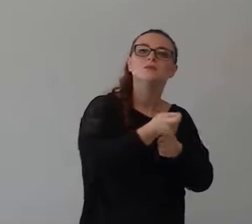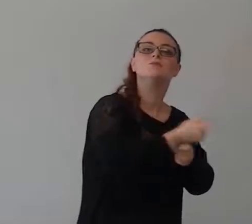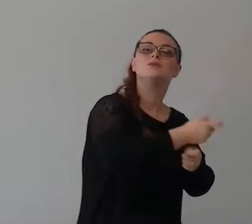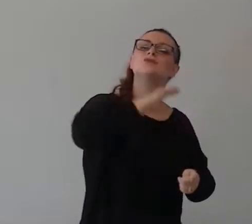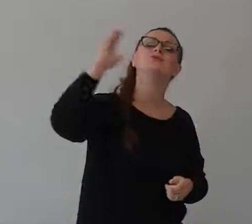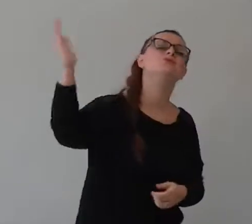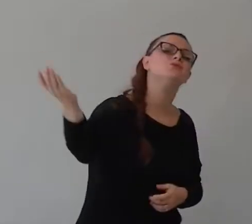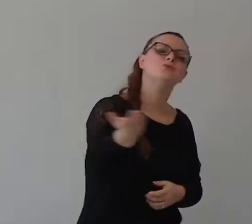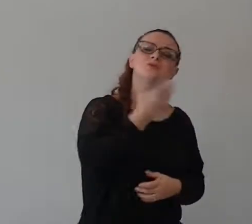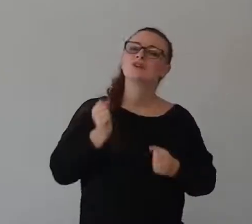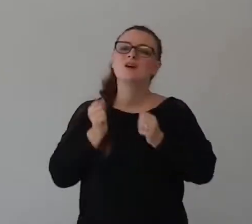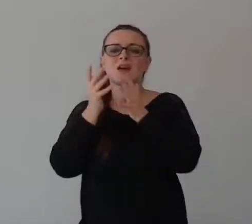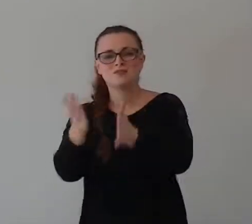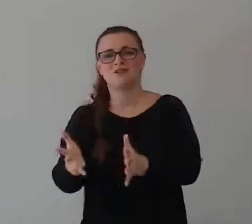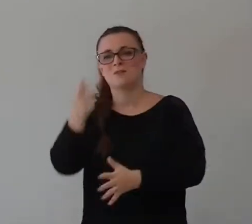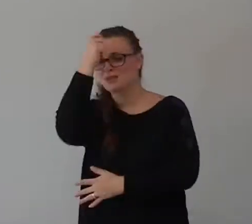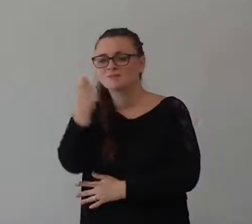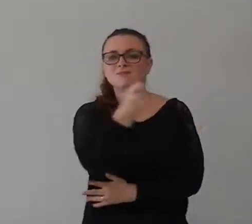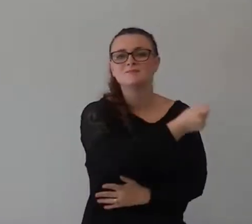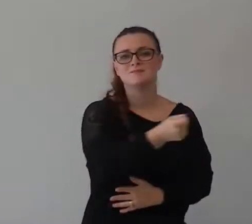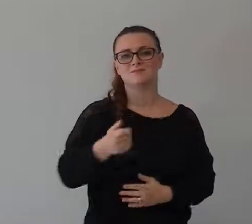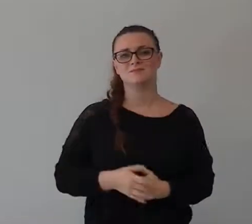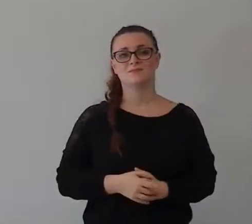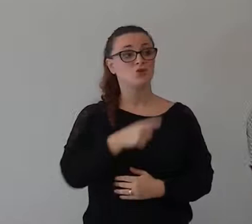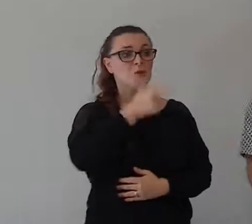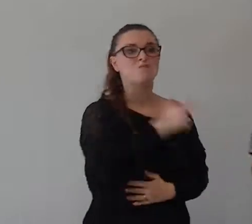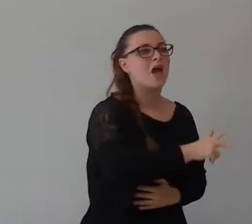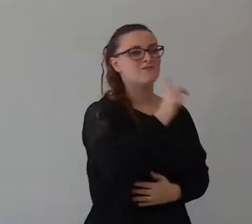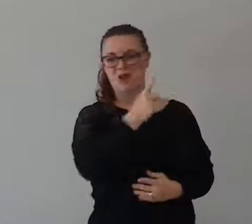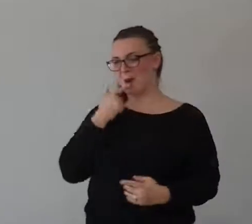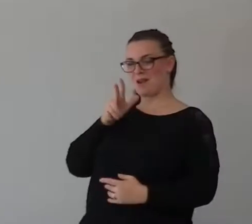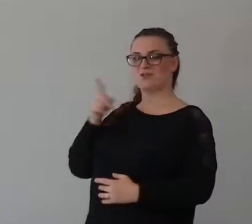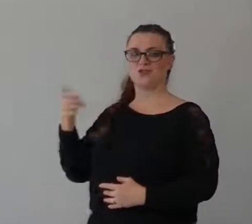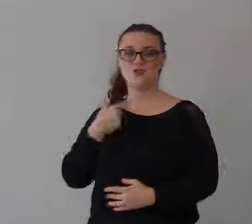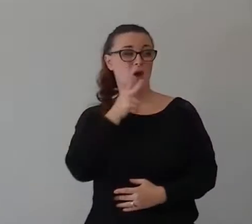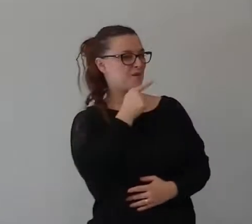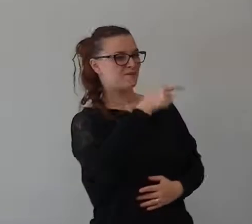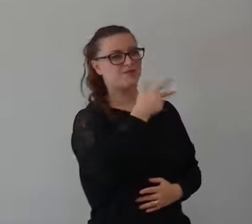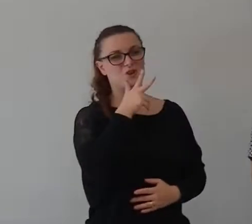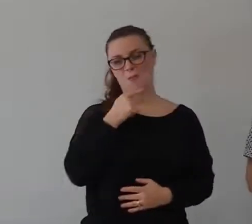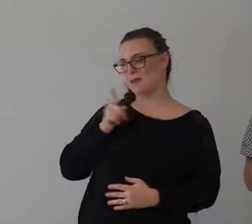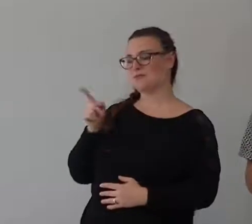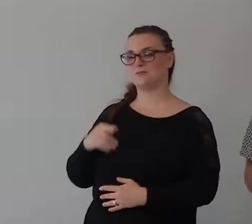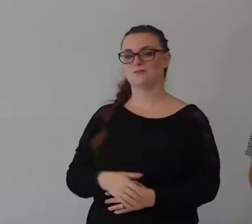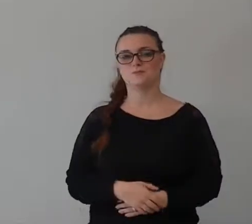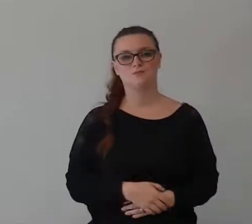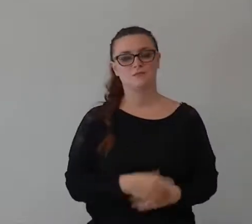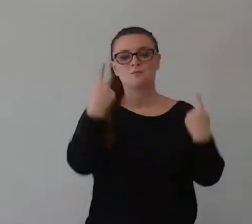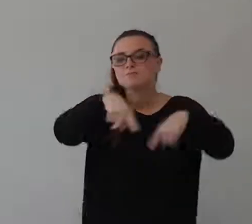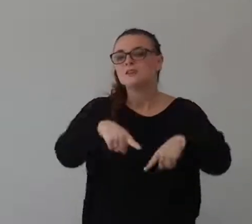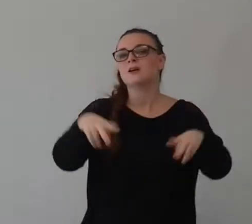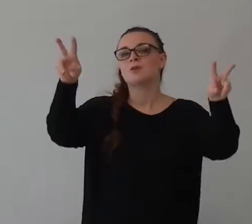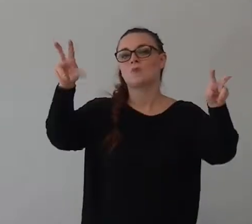l'esaltato. Dobbiamo fare a gara. Dire tu sei bravo, no sei più bravo tu, no sei più bravo tu, no sei più bravo tu. E questo è il